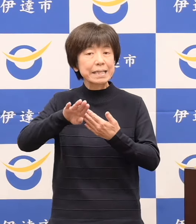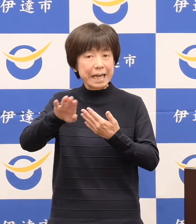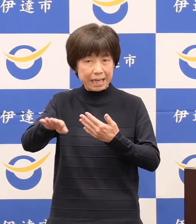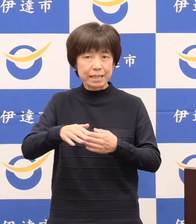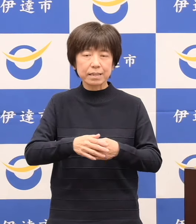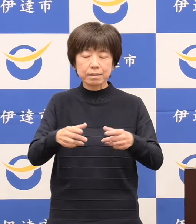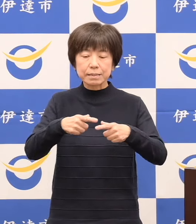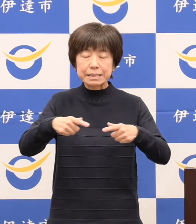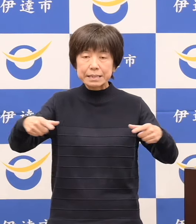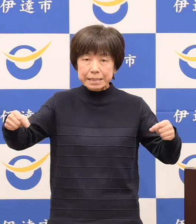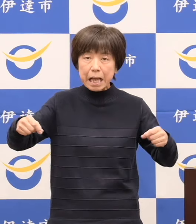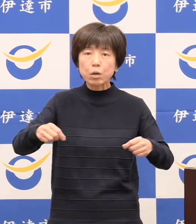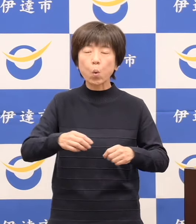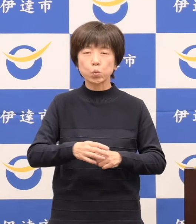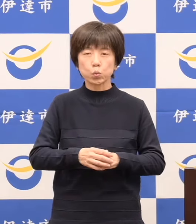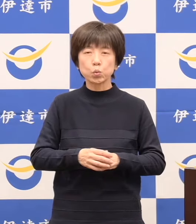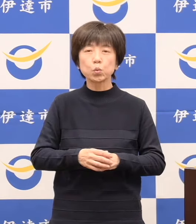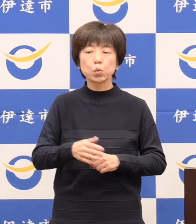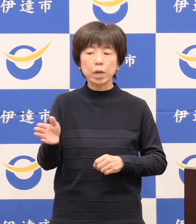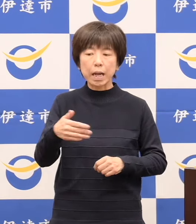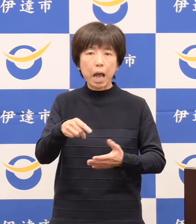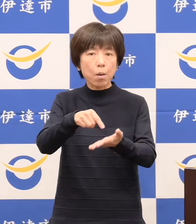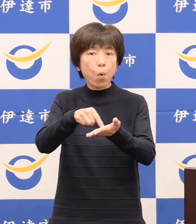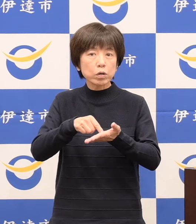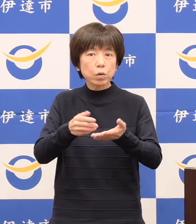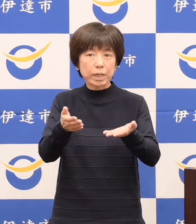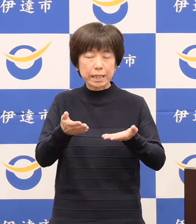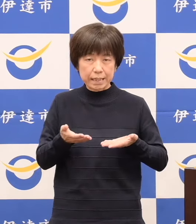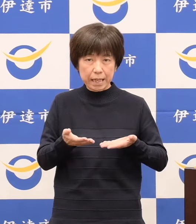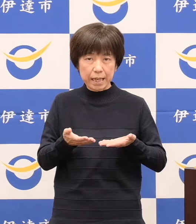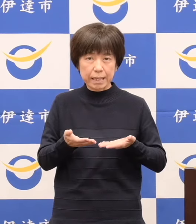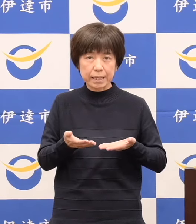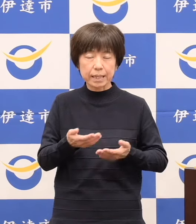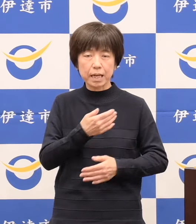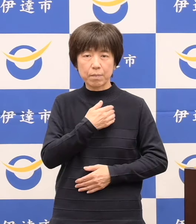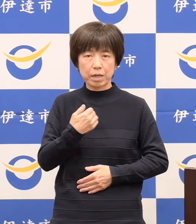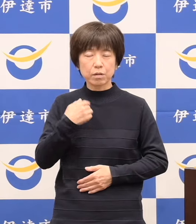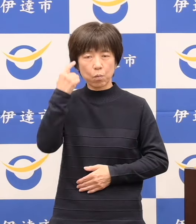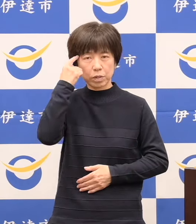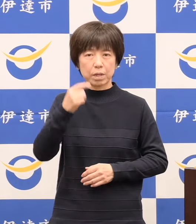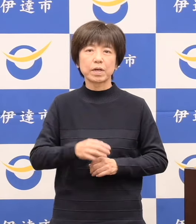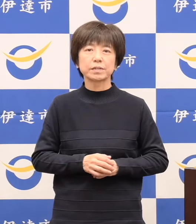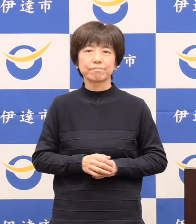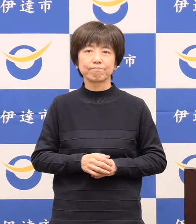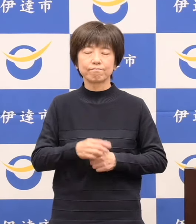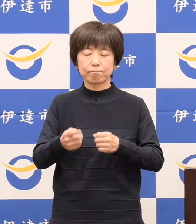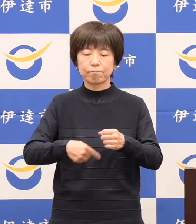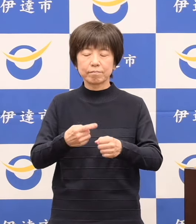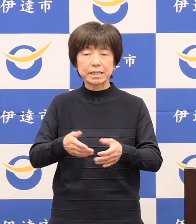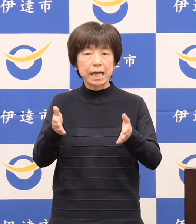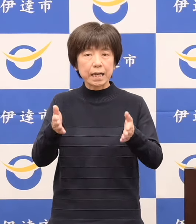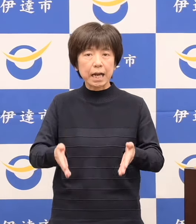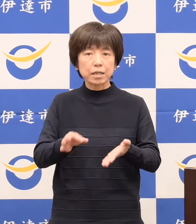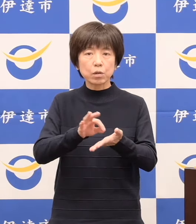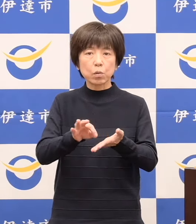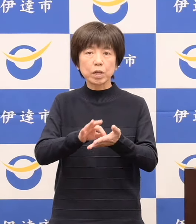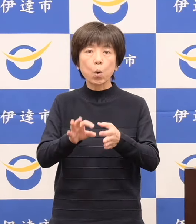国として応募いただければと思っております。それから年間利用については、